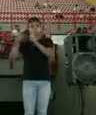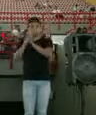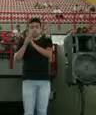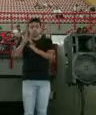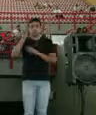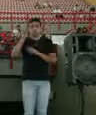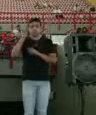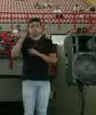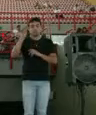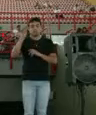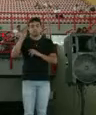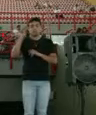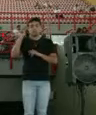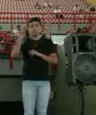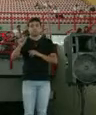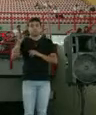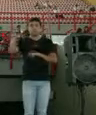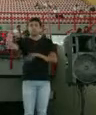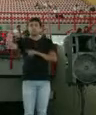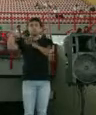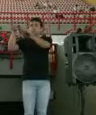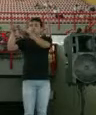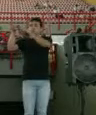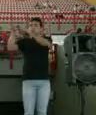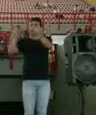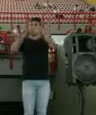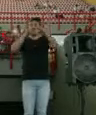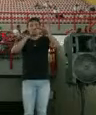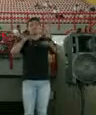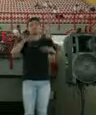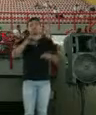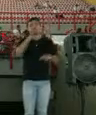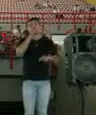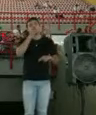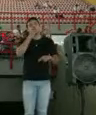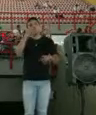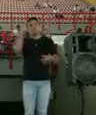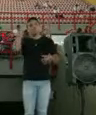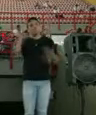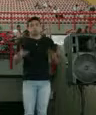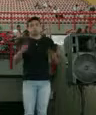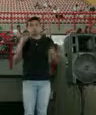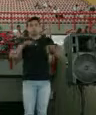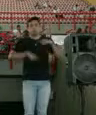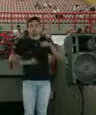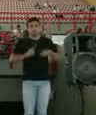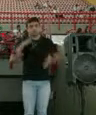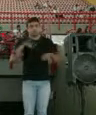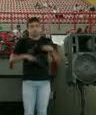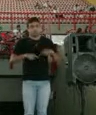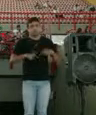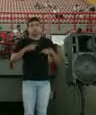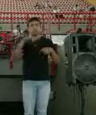feminina? Então, moçada, quais são os 2 hormônios produzidos